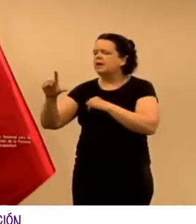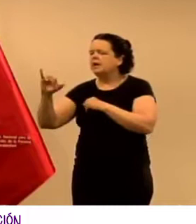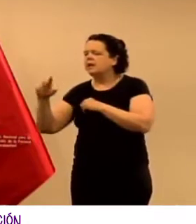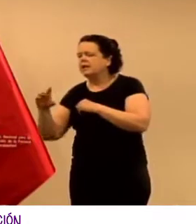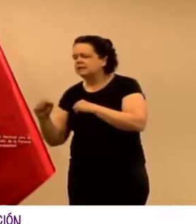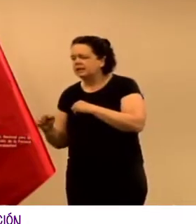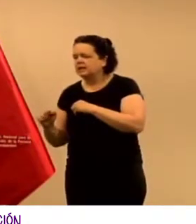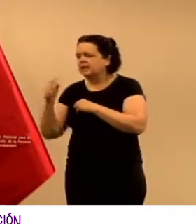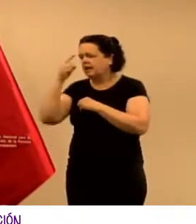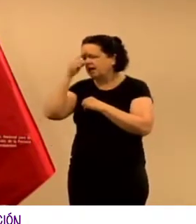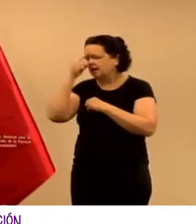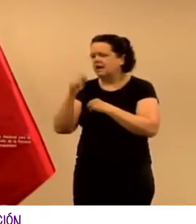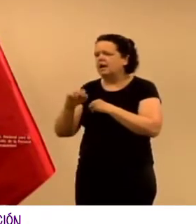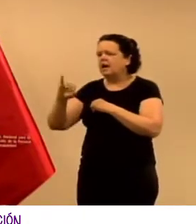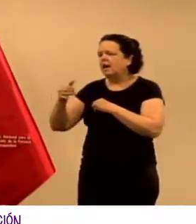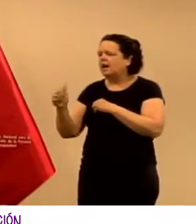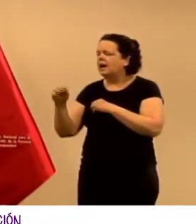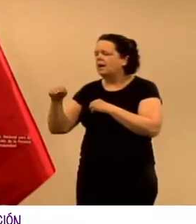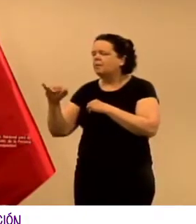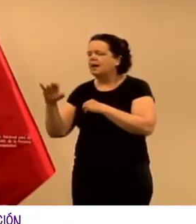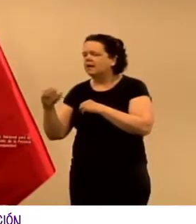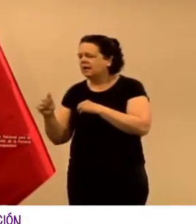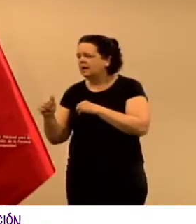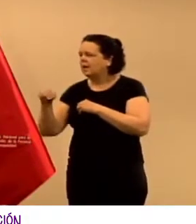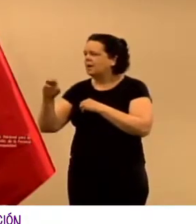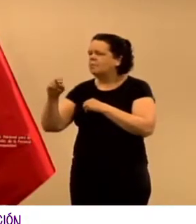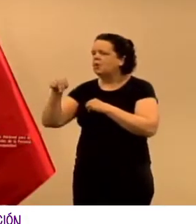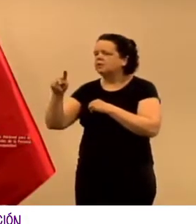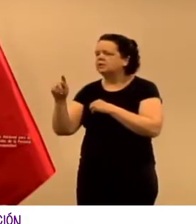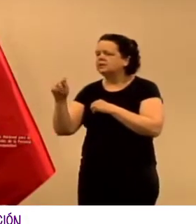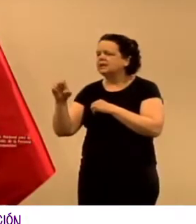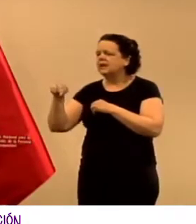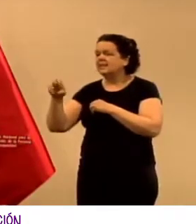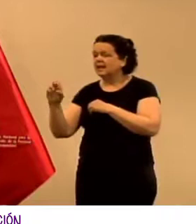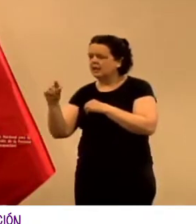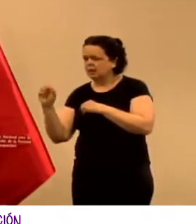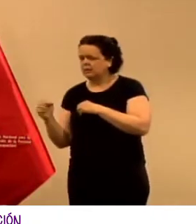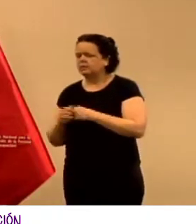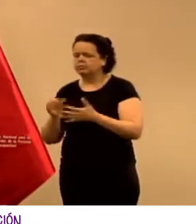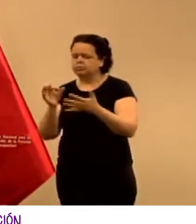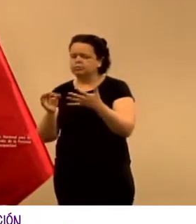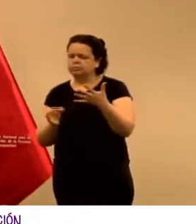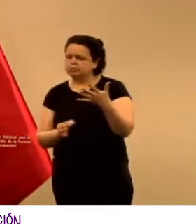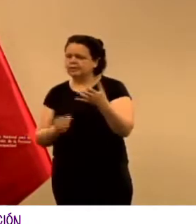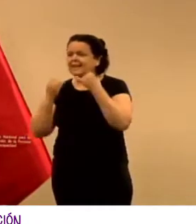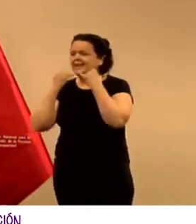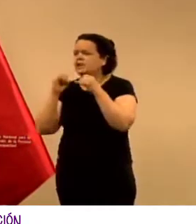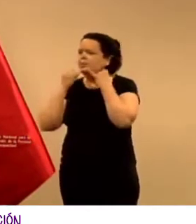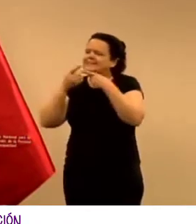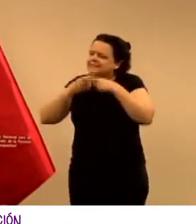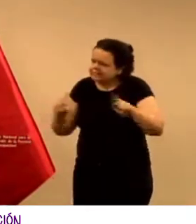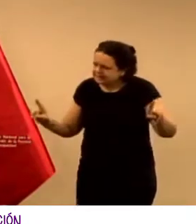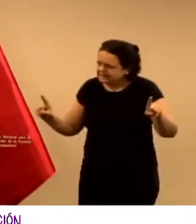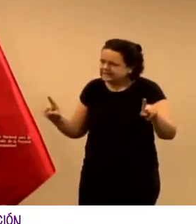Montenegro, India y Jamaica. Como puede ver, se trata de países muy diferentes entre ellos, con idiomas